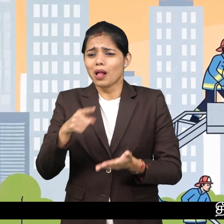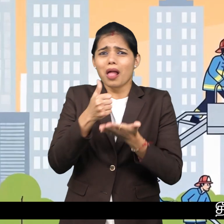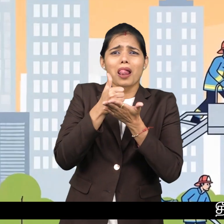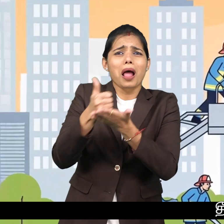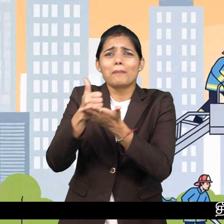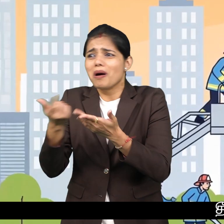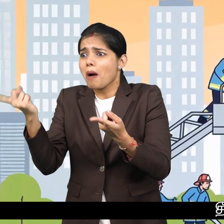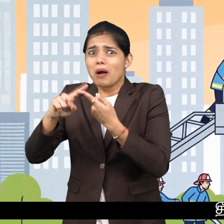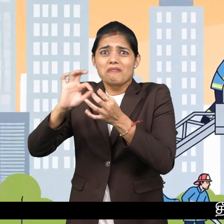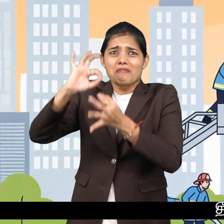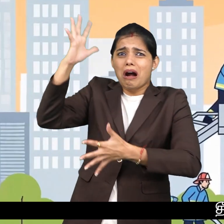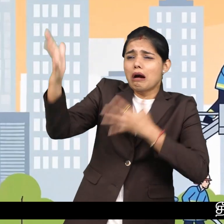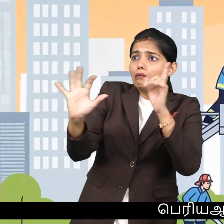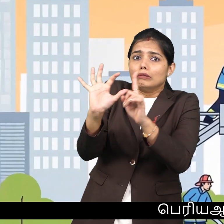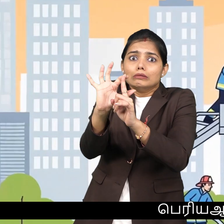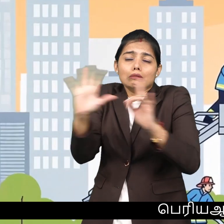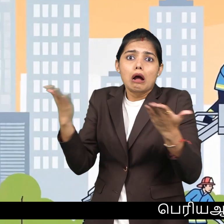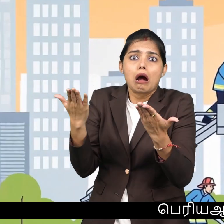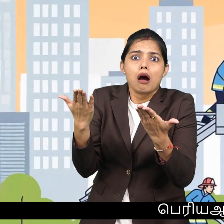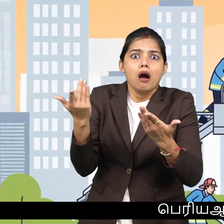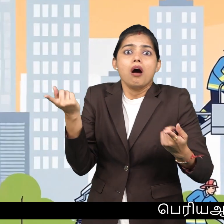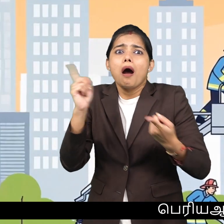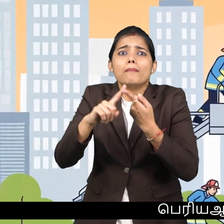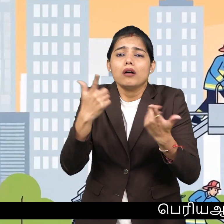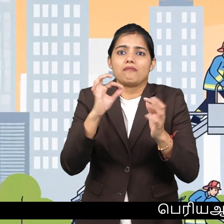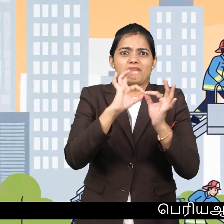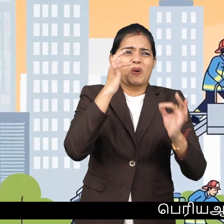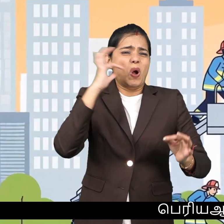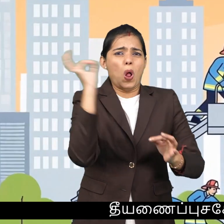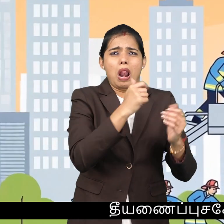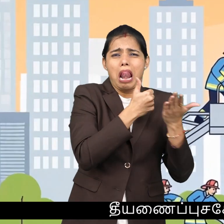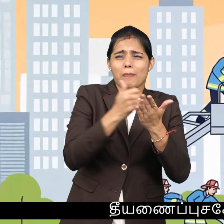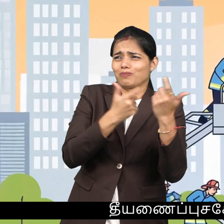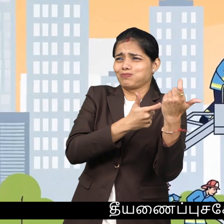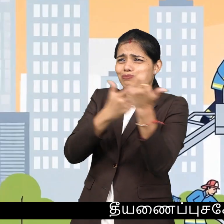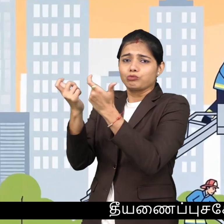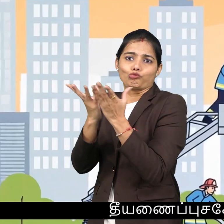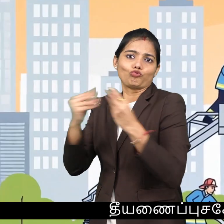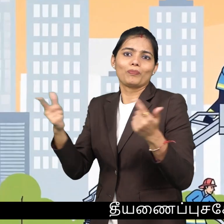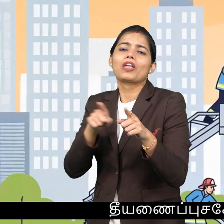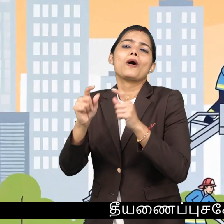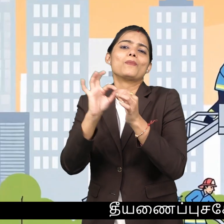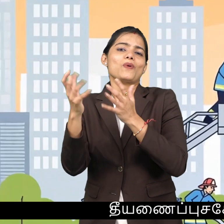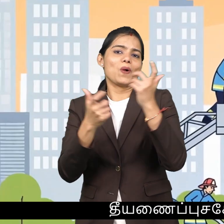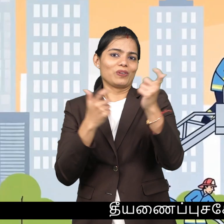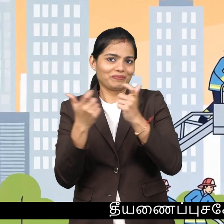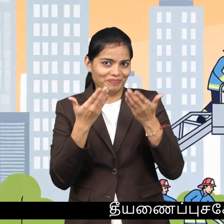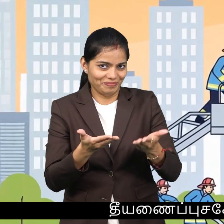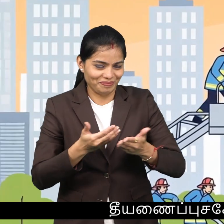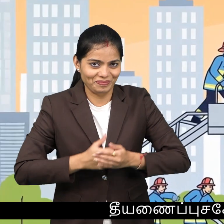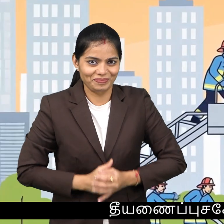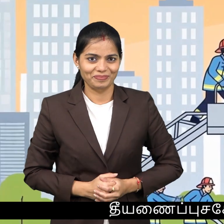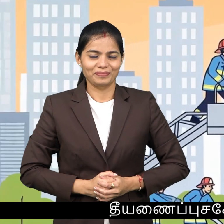தீ விபத்து போன்ற பெரிய ஆபத்துகள் ஏற்படும் போது தீயணைப்பு சேவைகள் நமக்கு